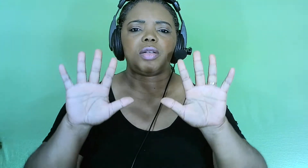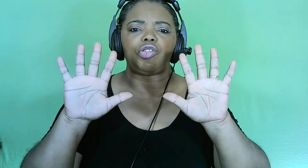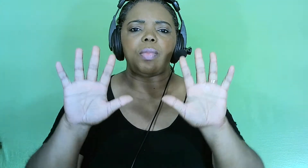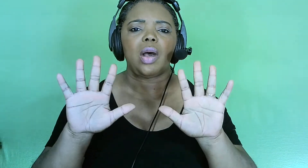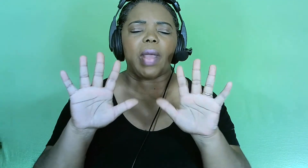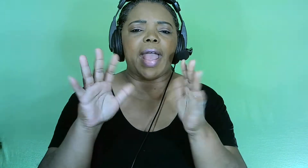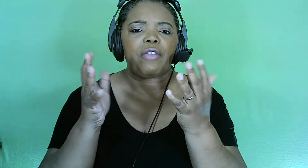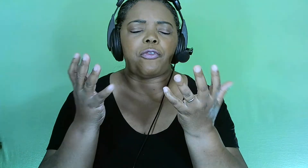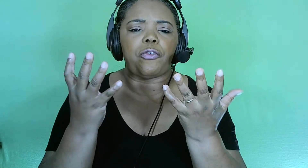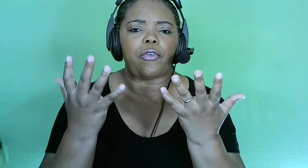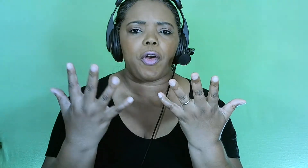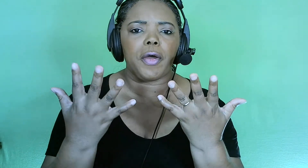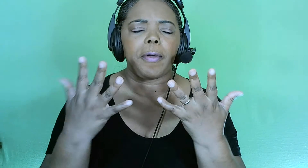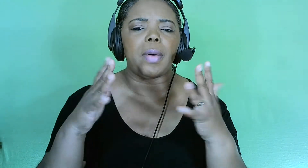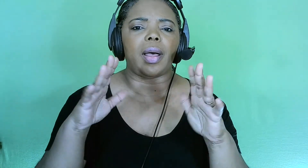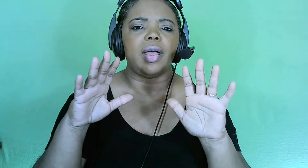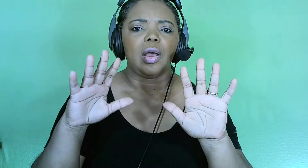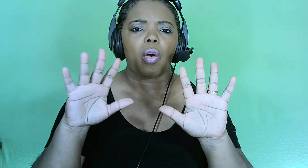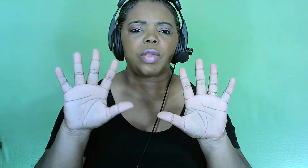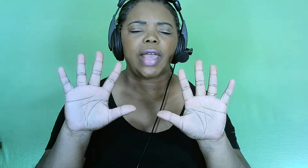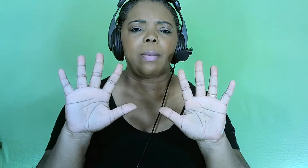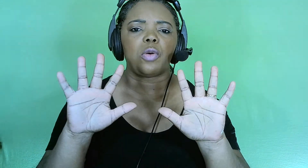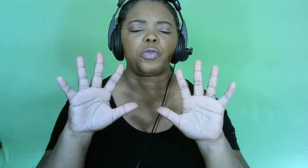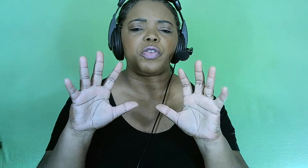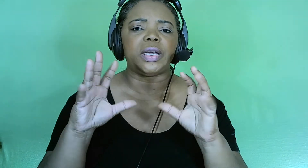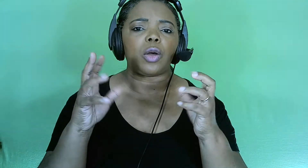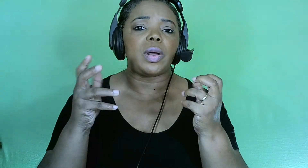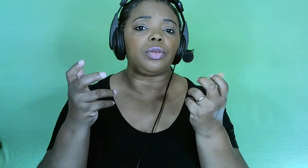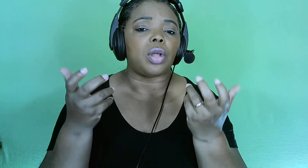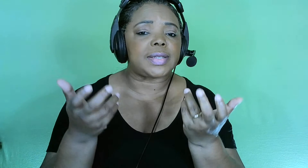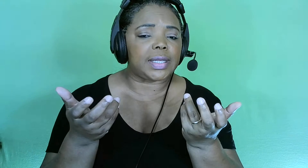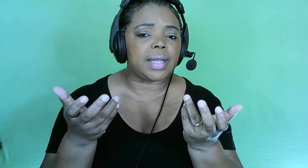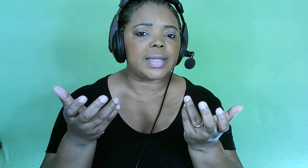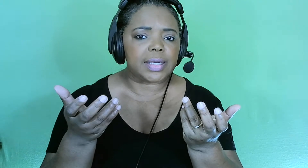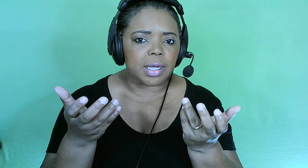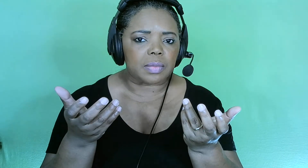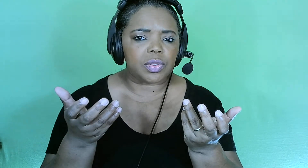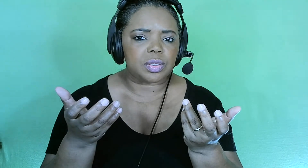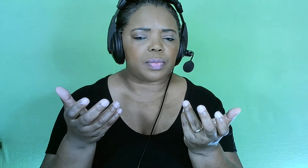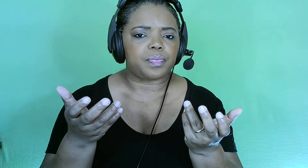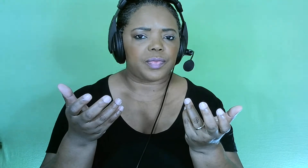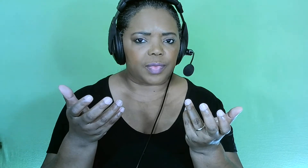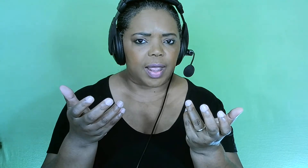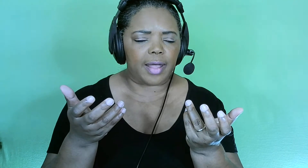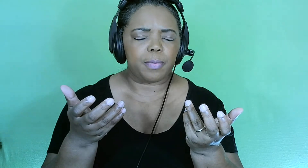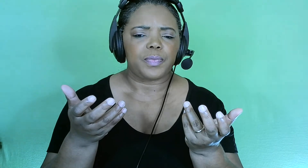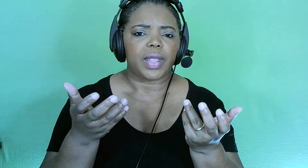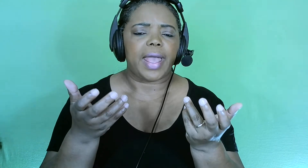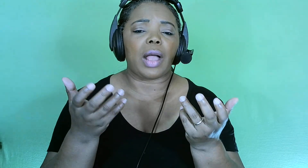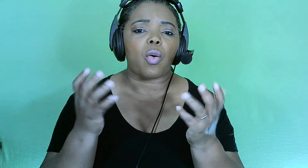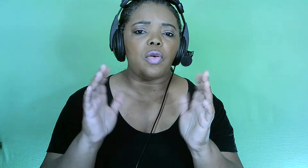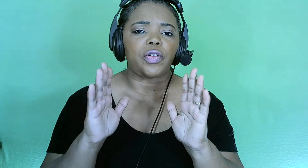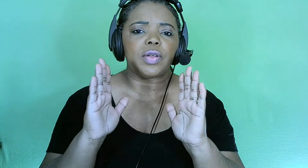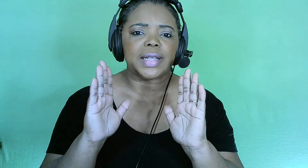de mão é a forma com que a mão fica quando nós sinalizamos, tá? É a